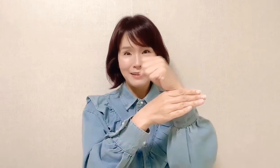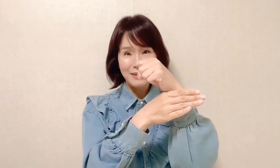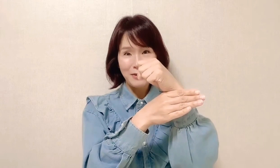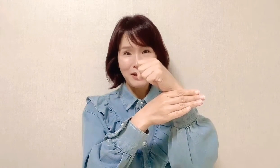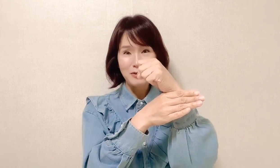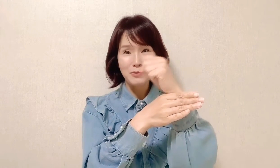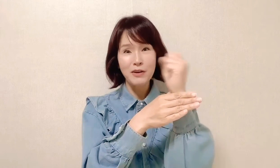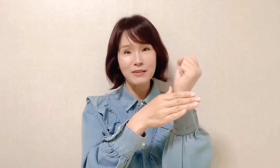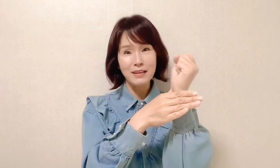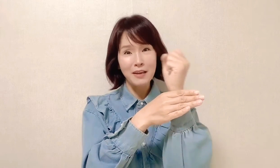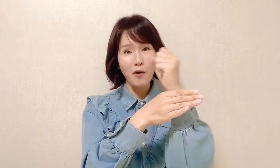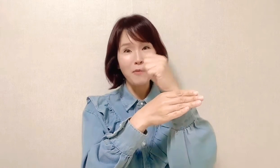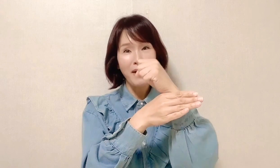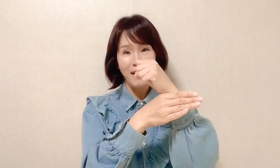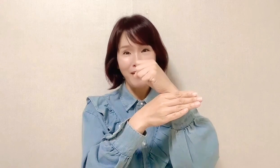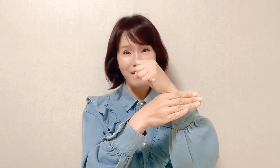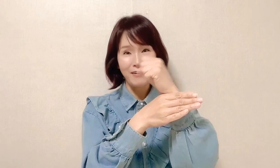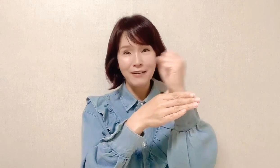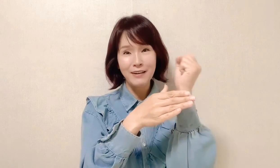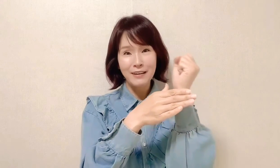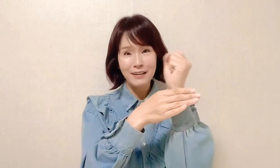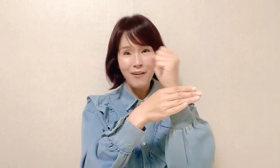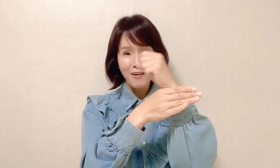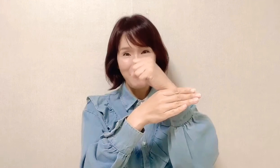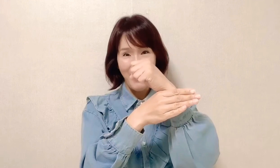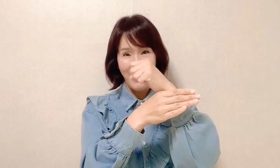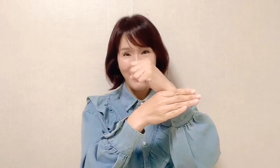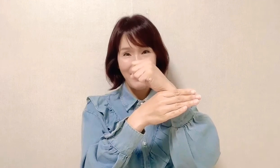이렇게 해주시면 이게 열매예요. 열매.